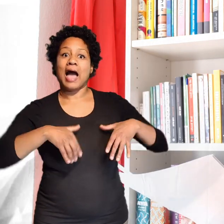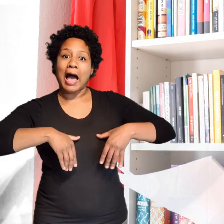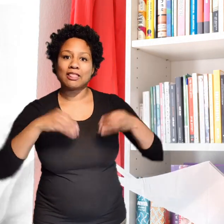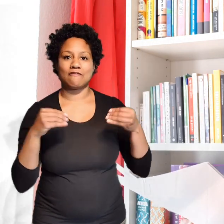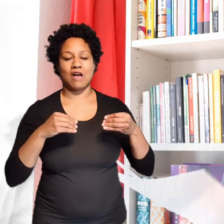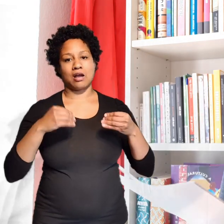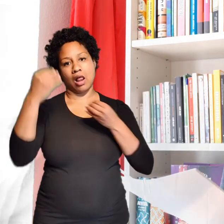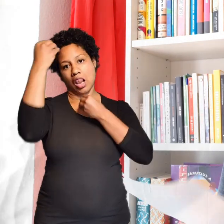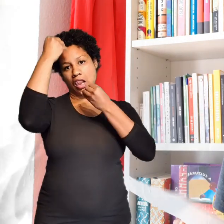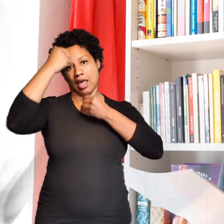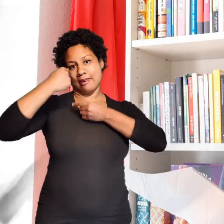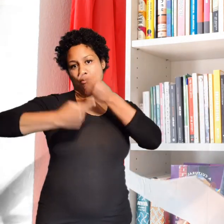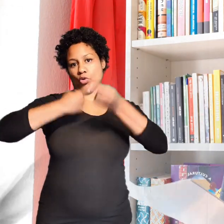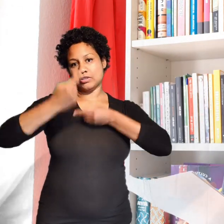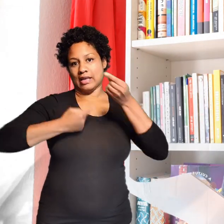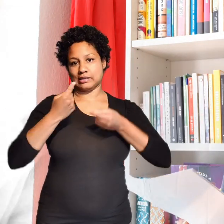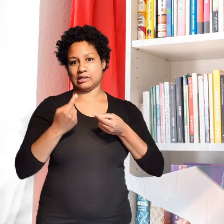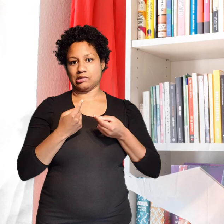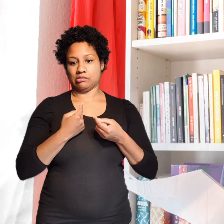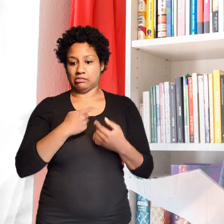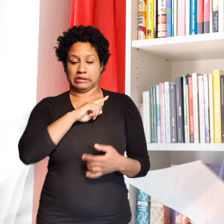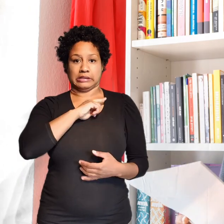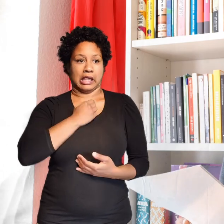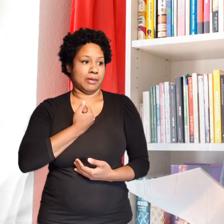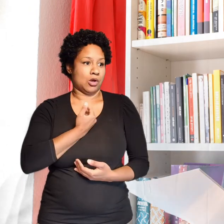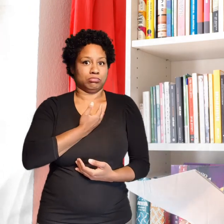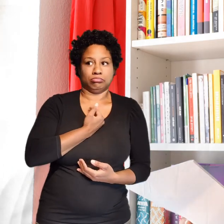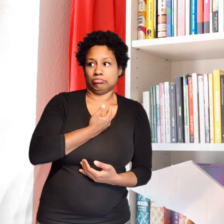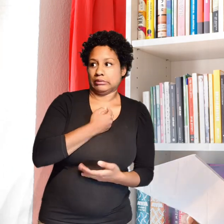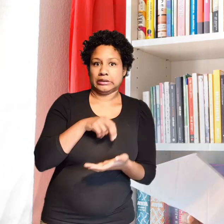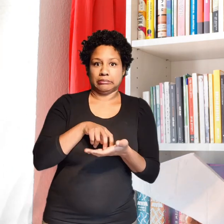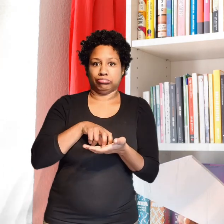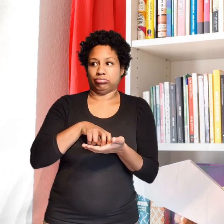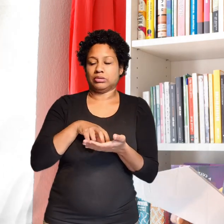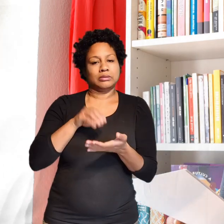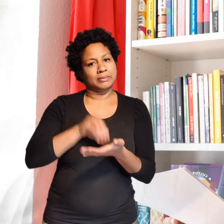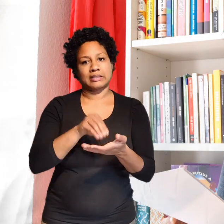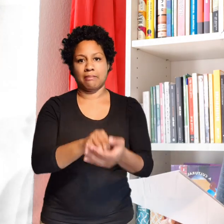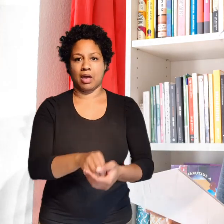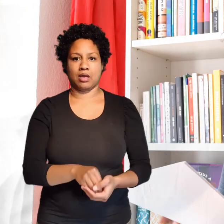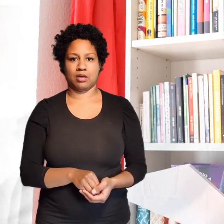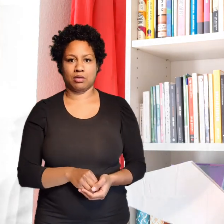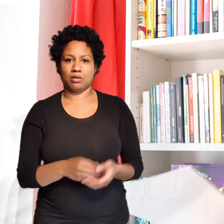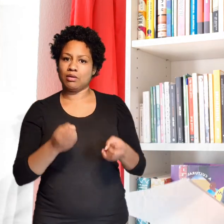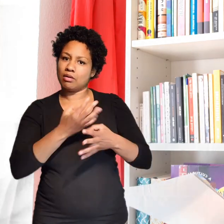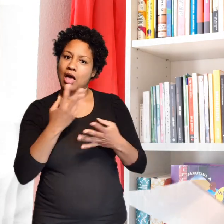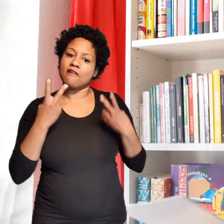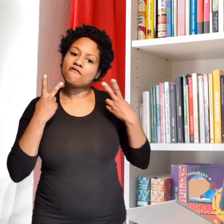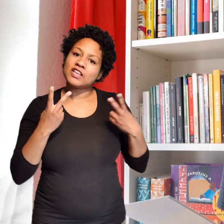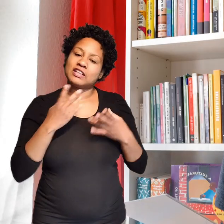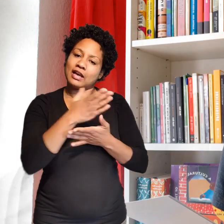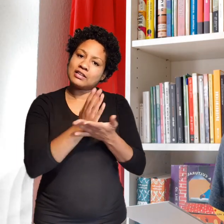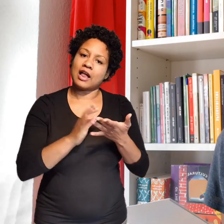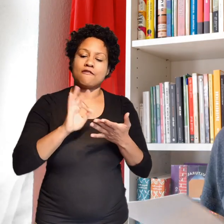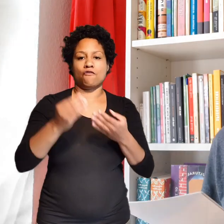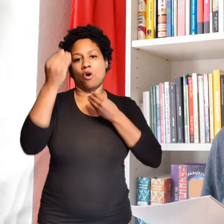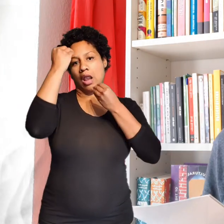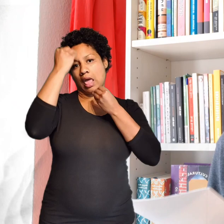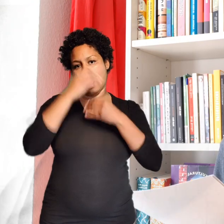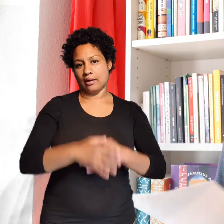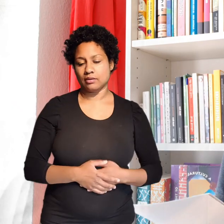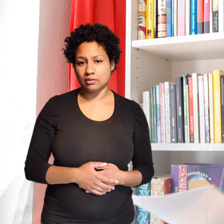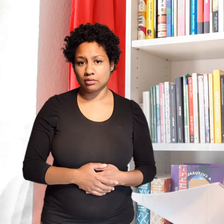Lernprozesses. Die Unsicherheit gehört dazu. Sie ist ein immens wichtiger Teil des Lernens. Wir